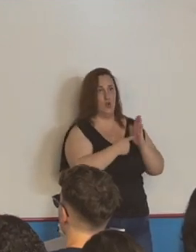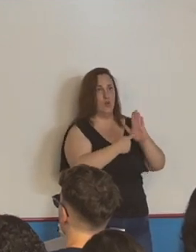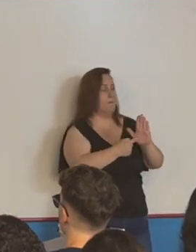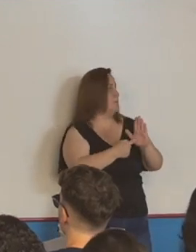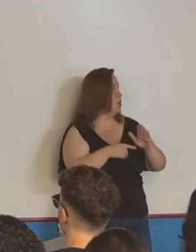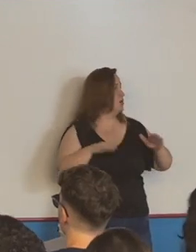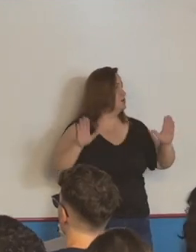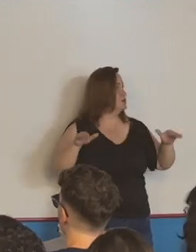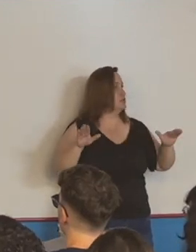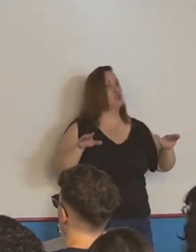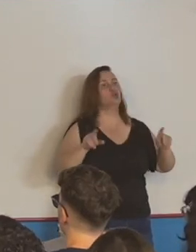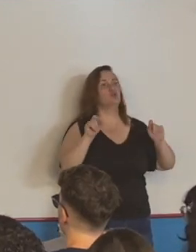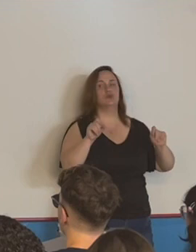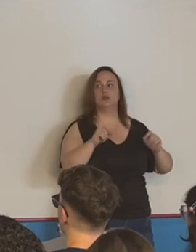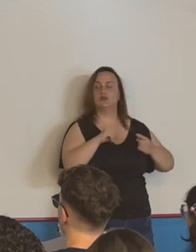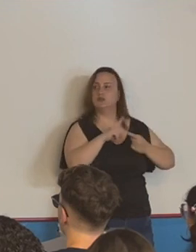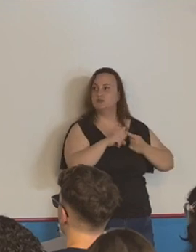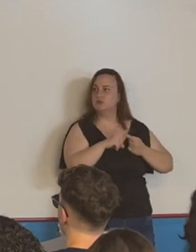de...